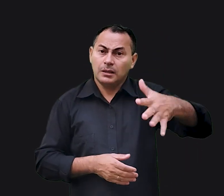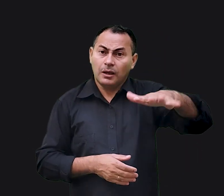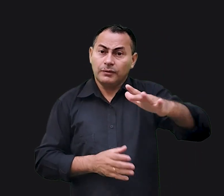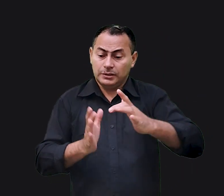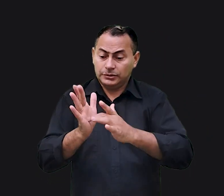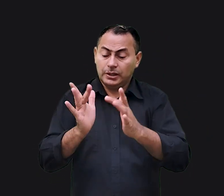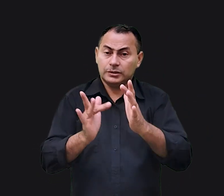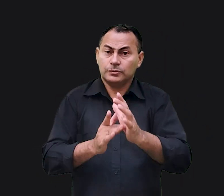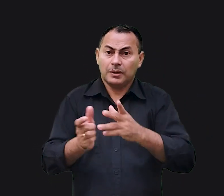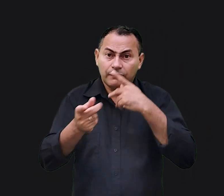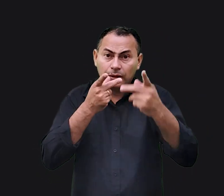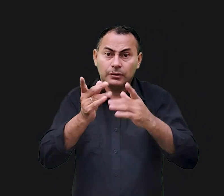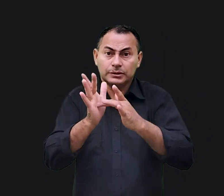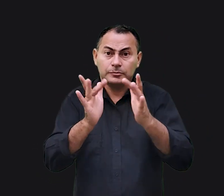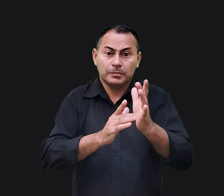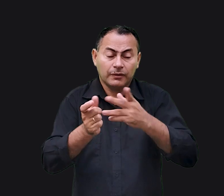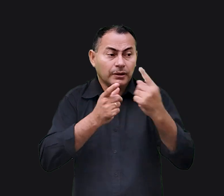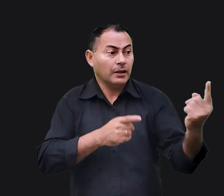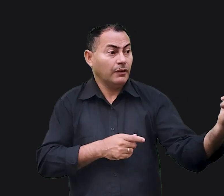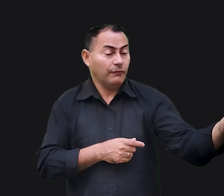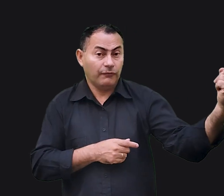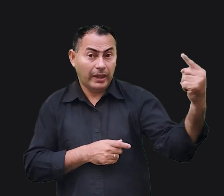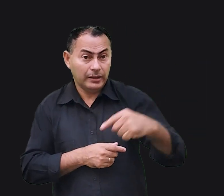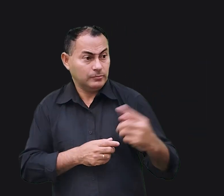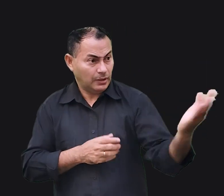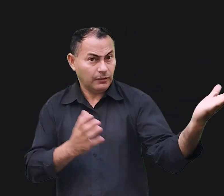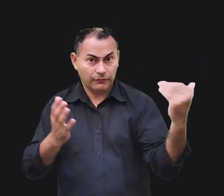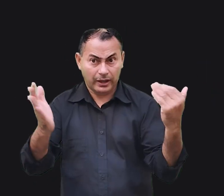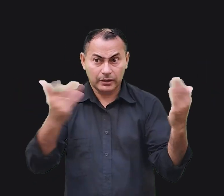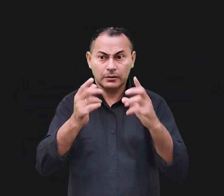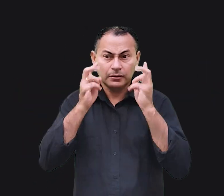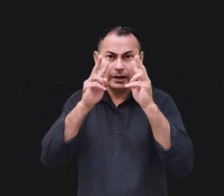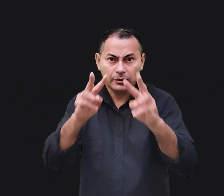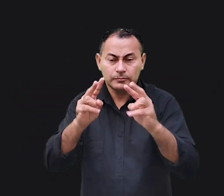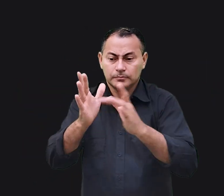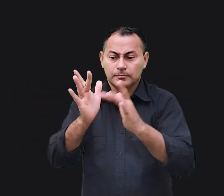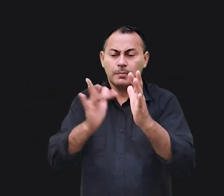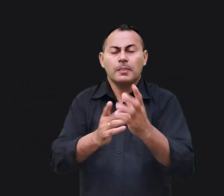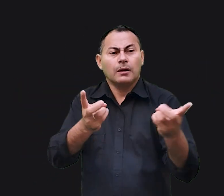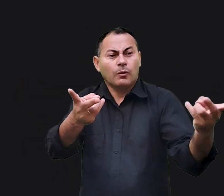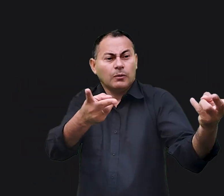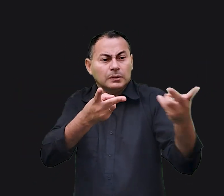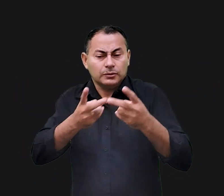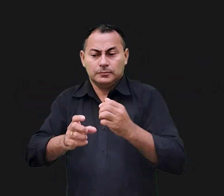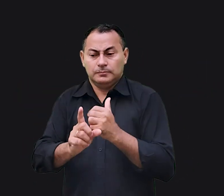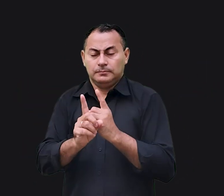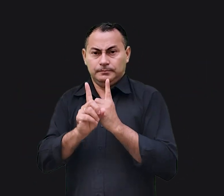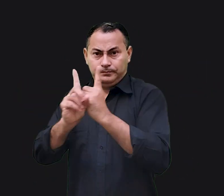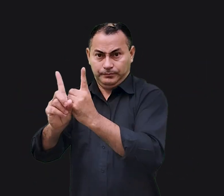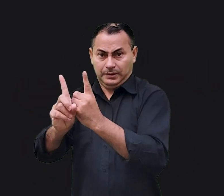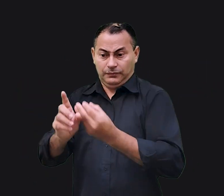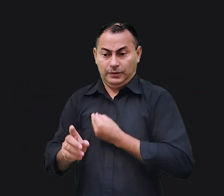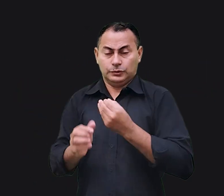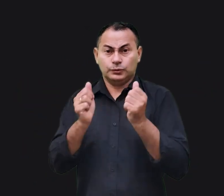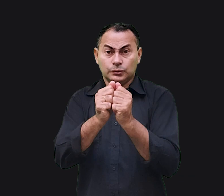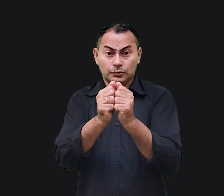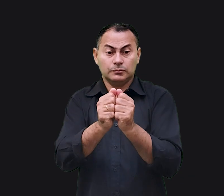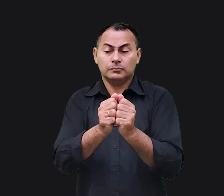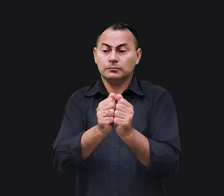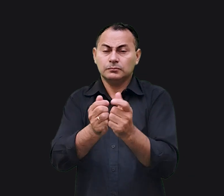de Jesus, quando ele disse: "Venham e verão." Jesus convidou os discípulos para viverem com ele, para que